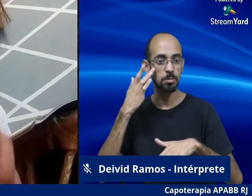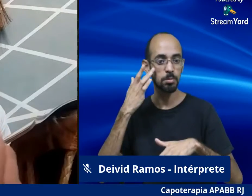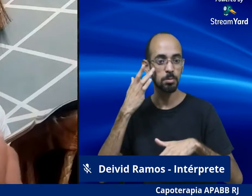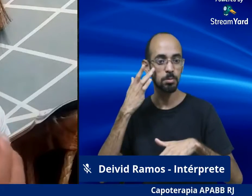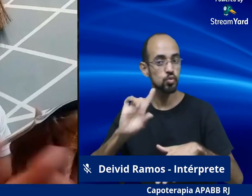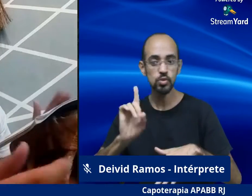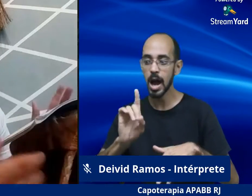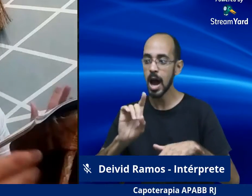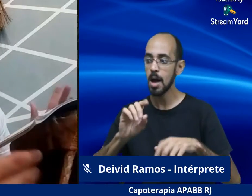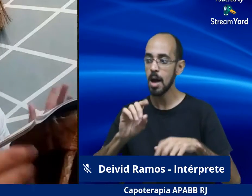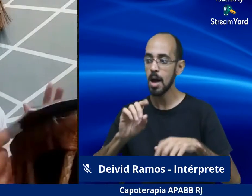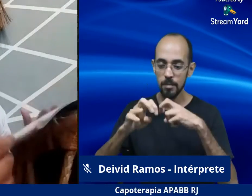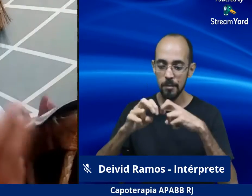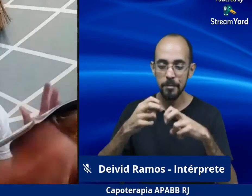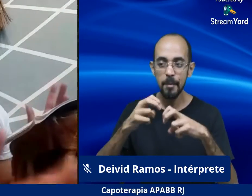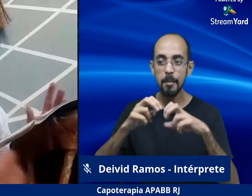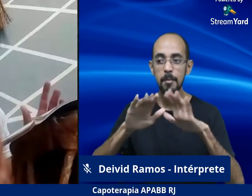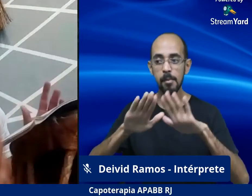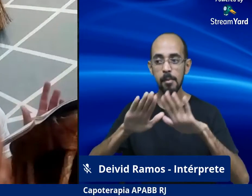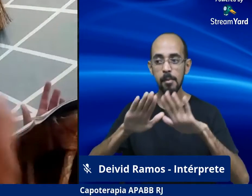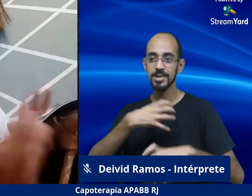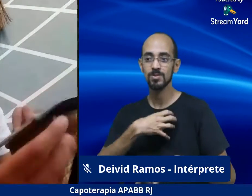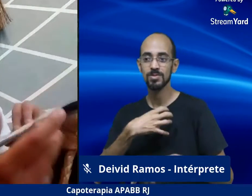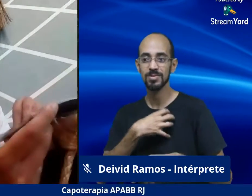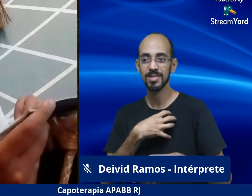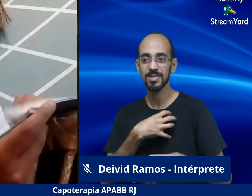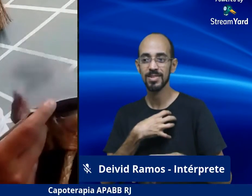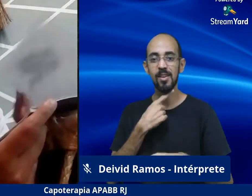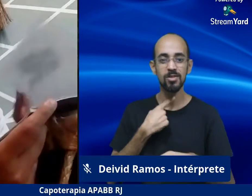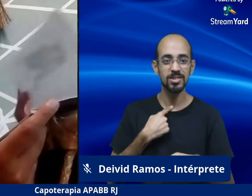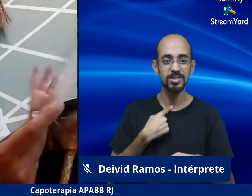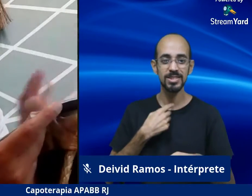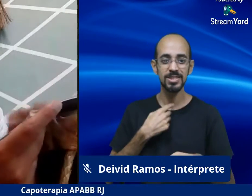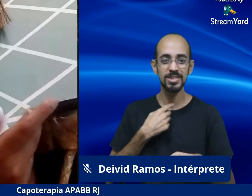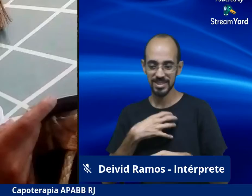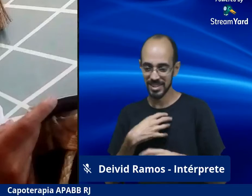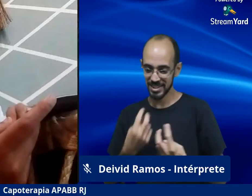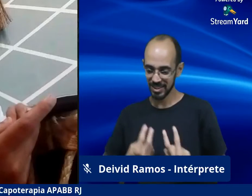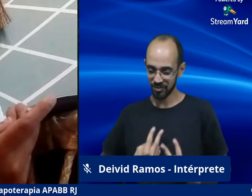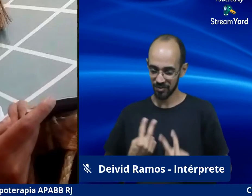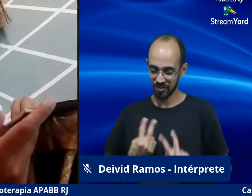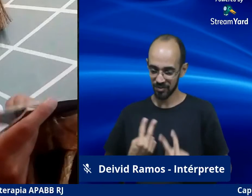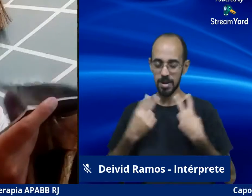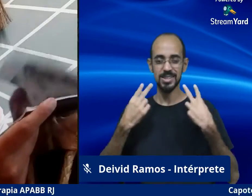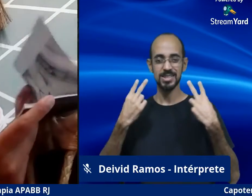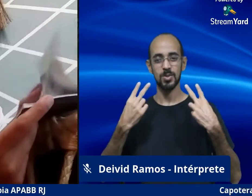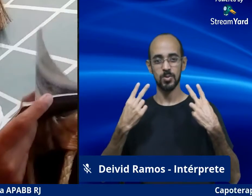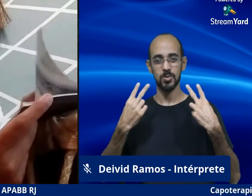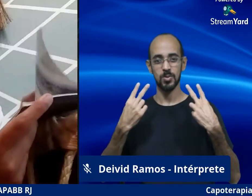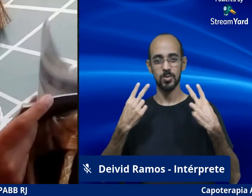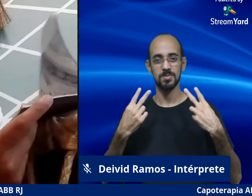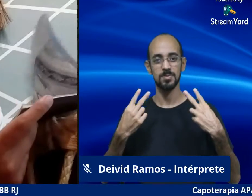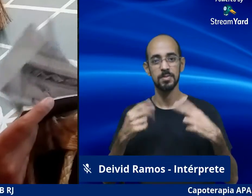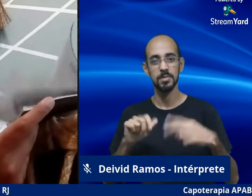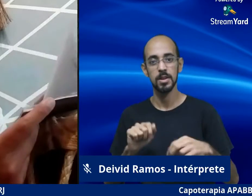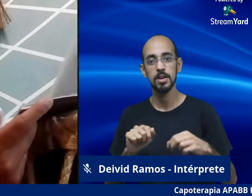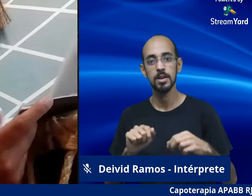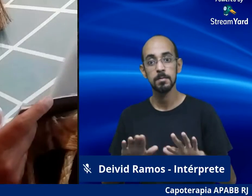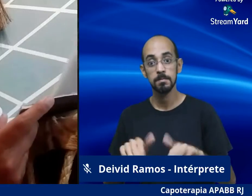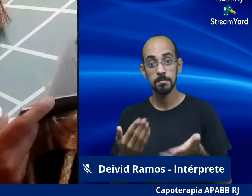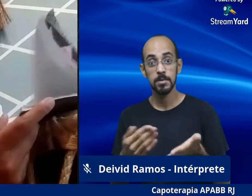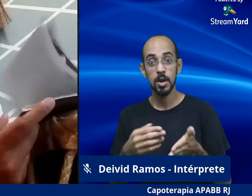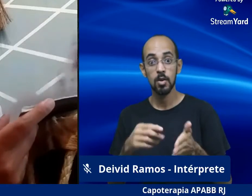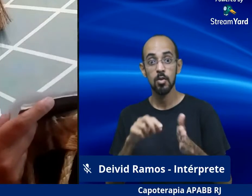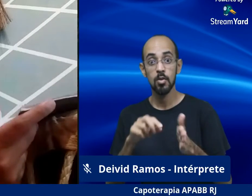fizeram aula, elas se sentem balançadas por tudo aquilo. Então, eu vou ler um poema